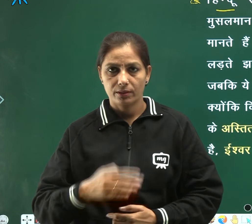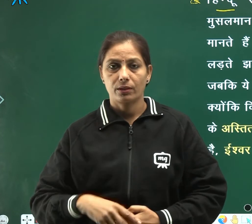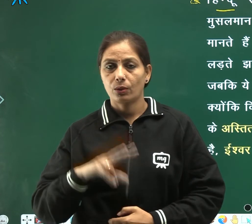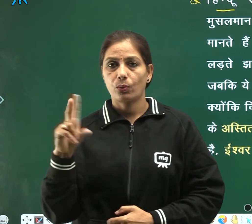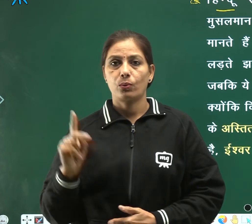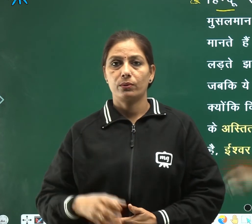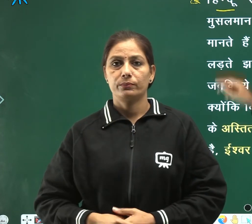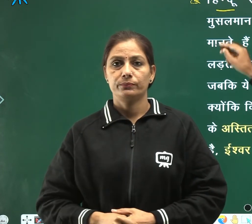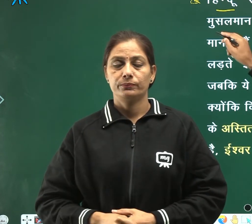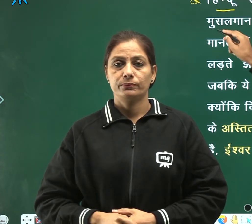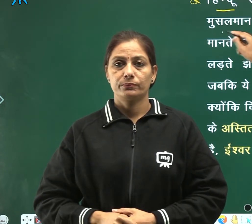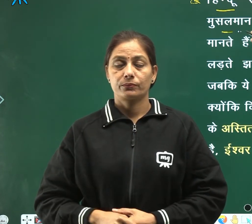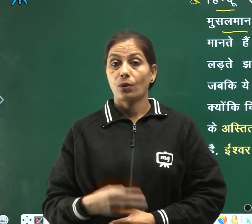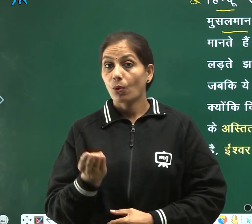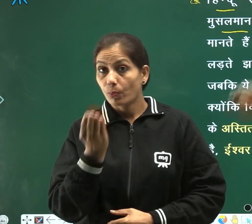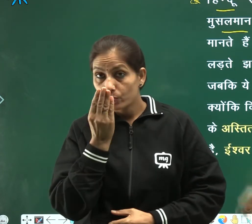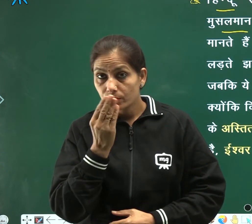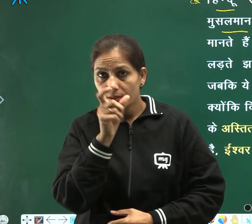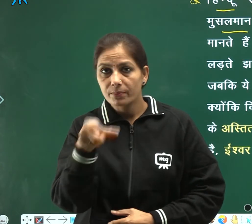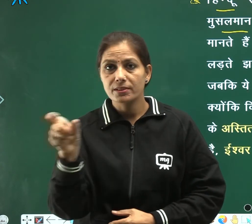और मुसलमान